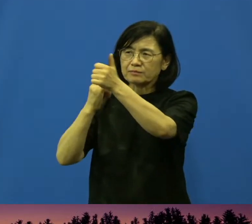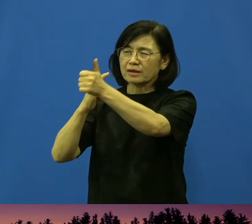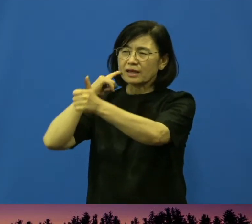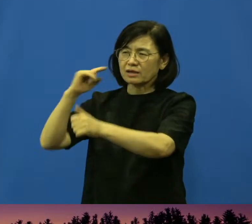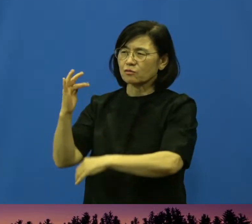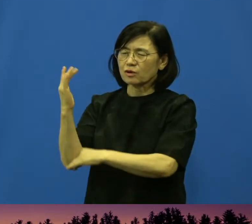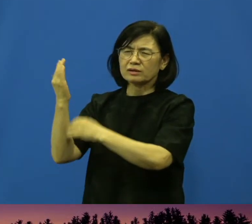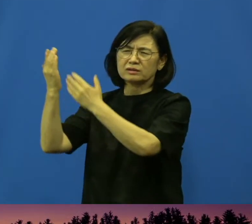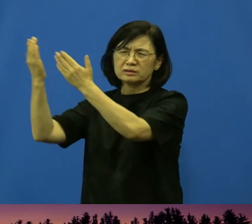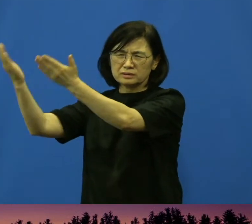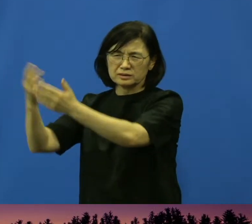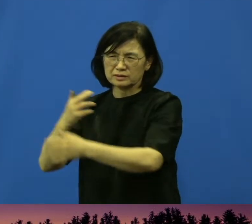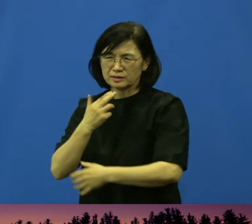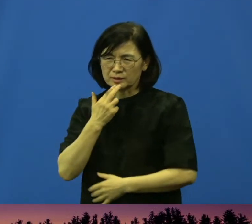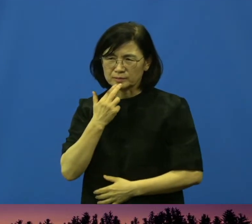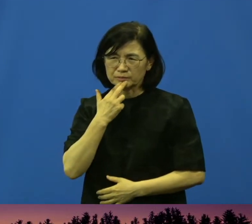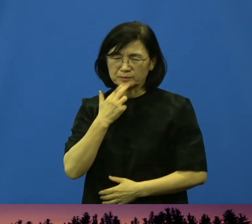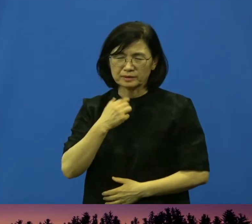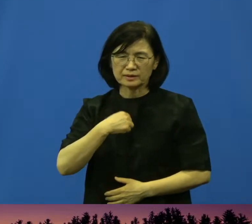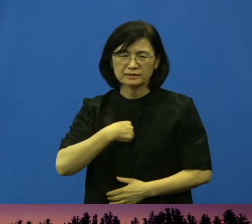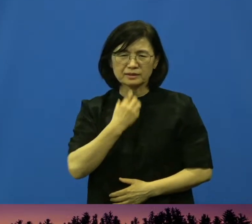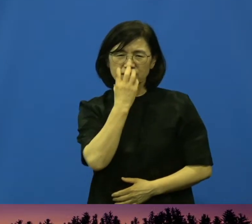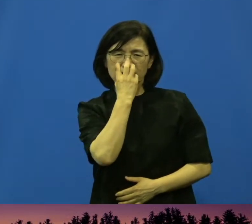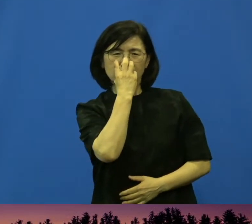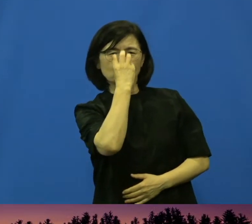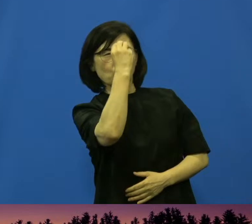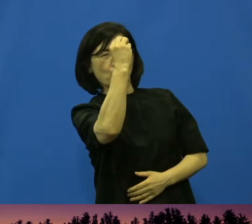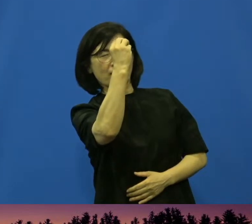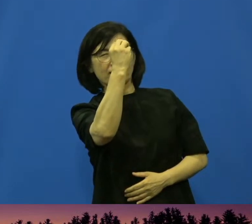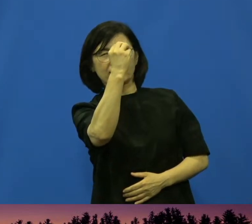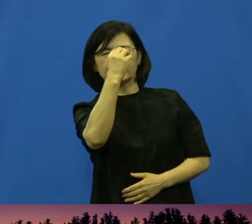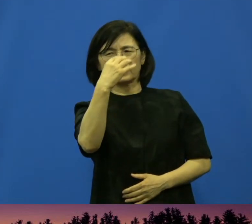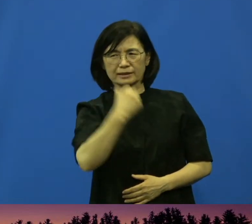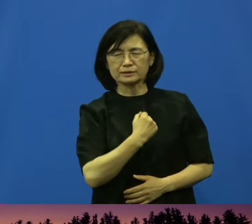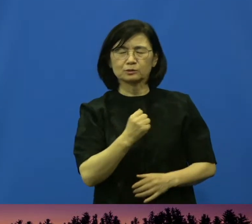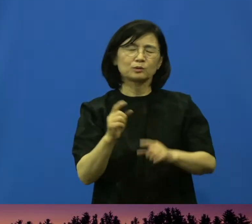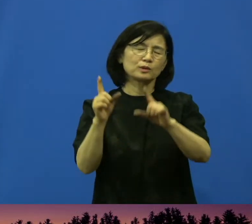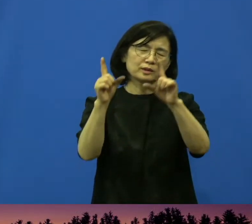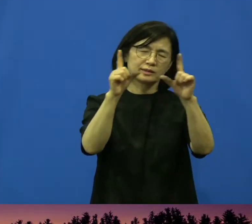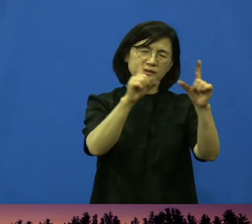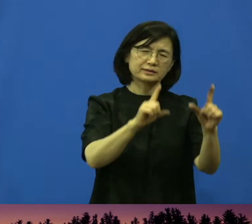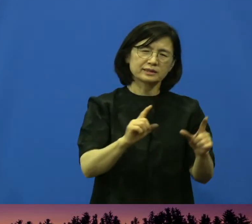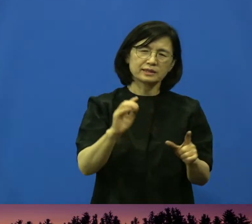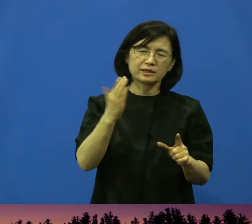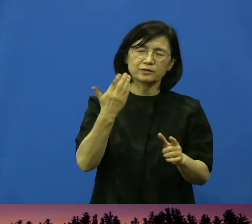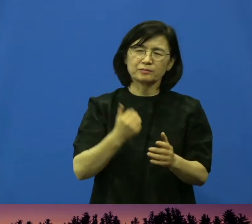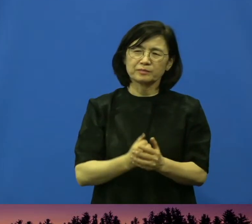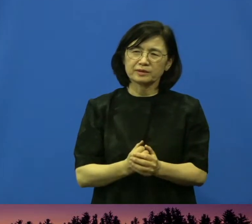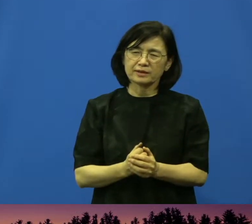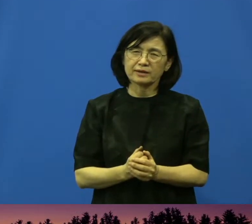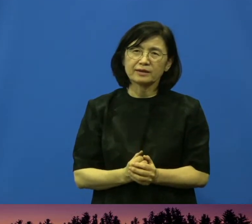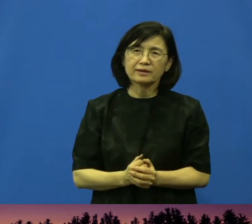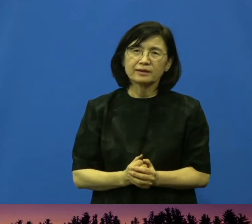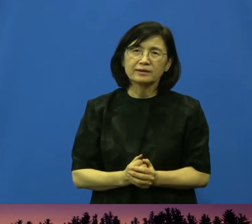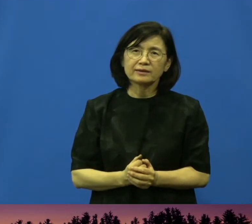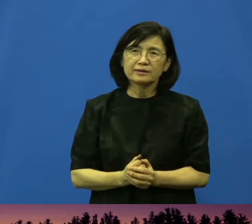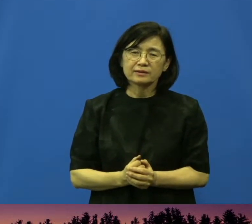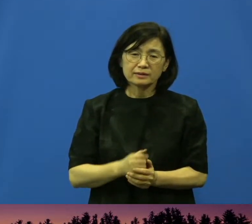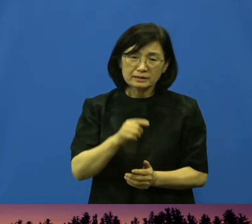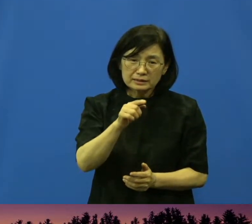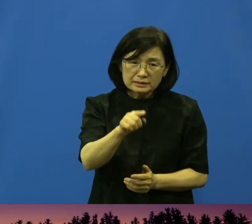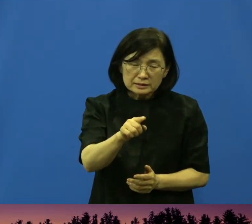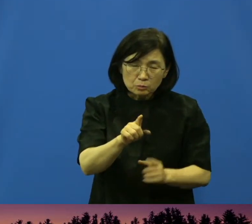자기의 교만에 스스로 도취해 살아갈 수밖에 없는 거죠. 하나님이 결코 그걸 원치 않아요. 그건 하나님과 원수되는